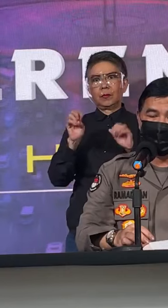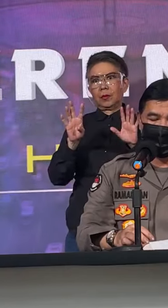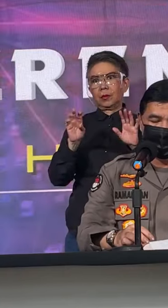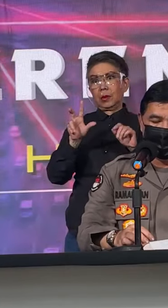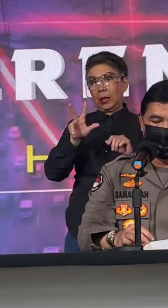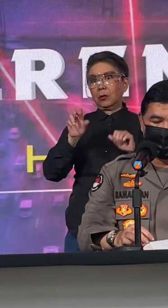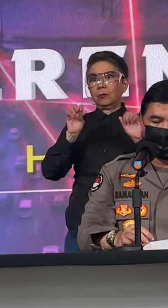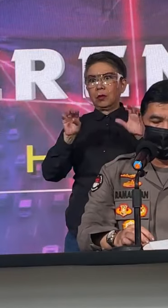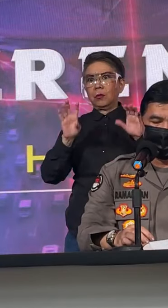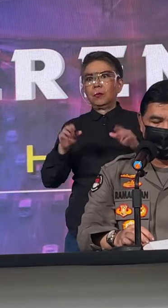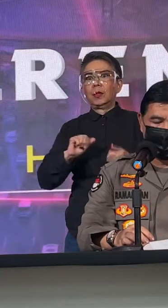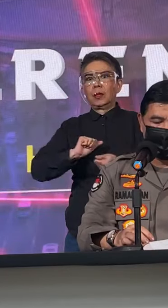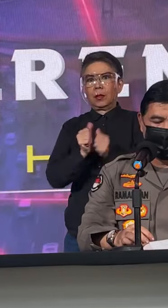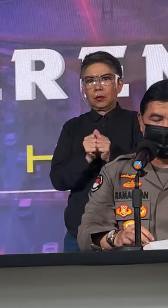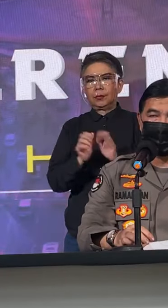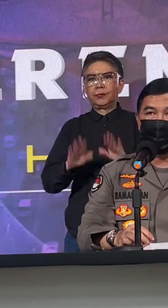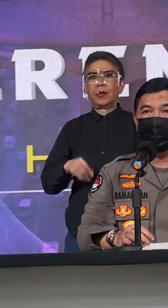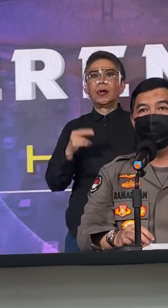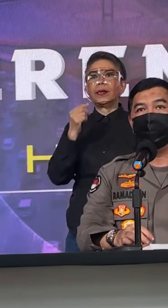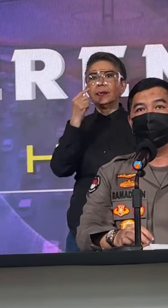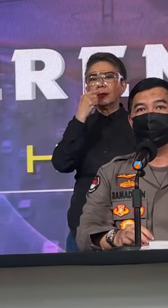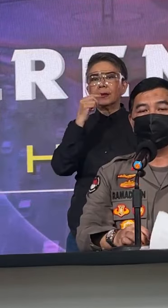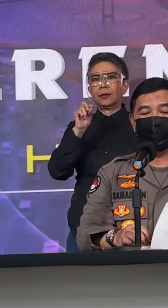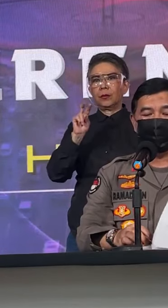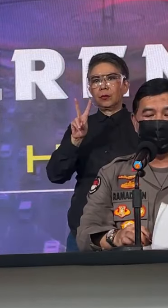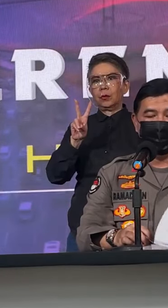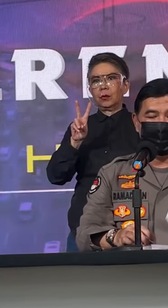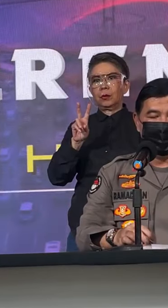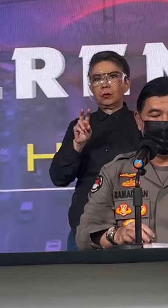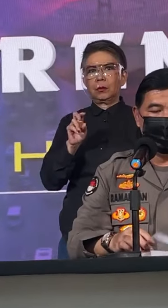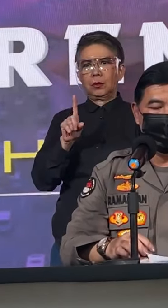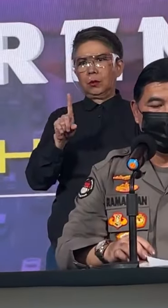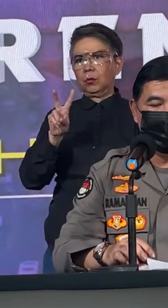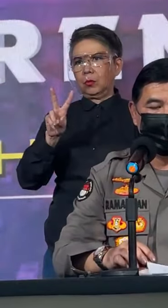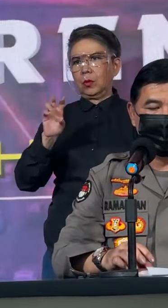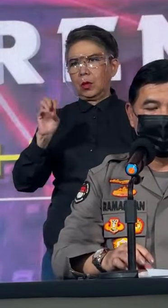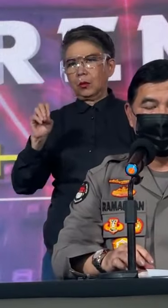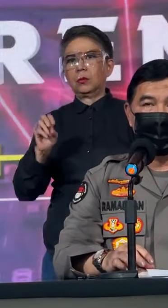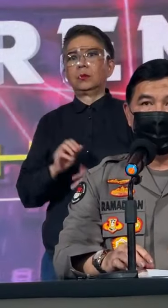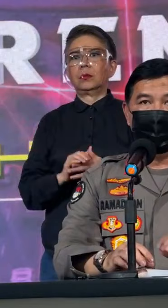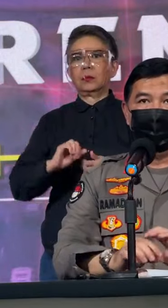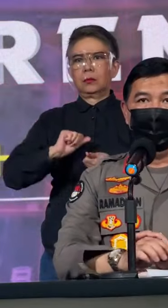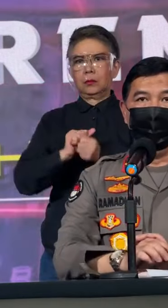399 kasus, sedangkan Seninnya 1002 kasus.